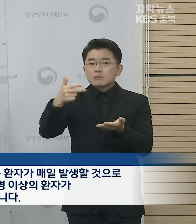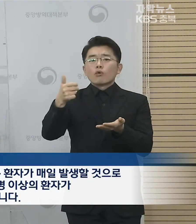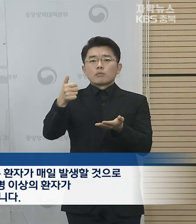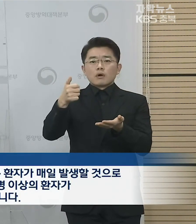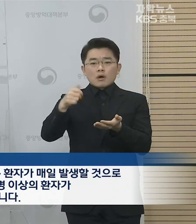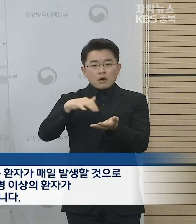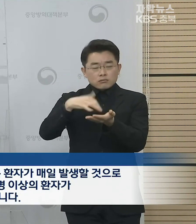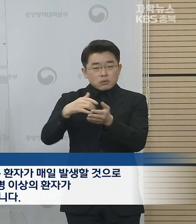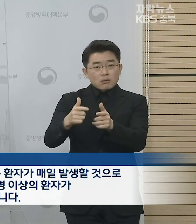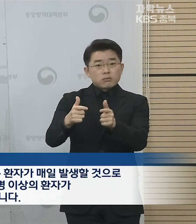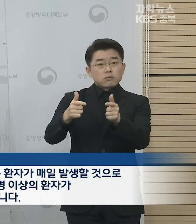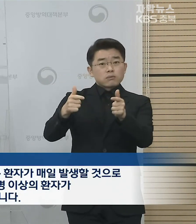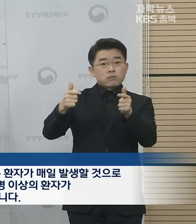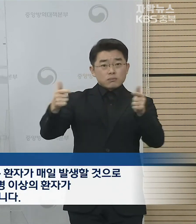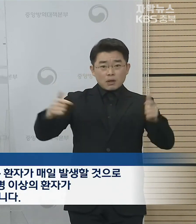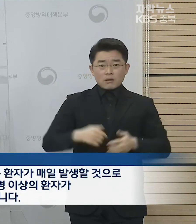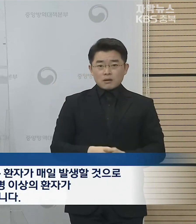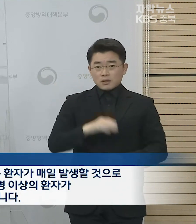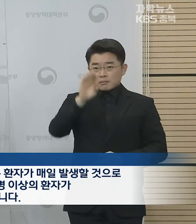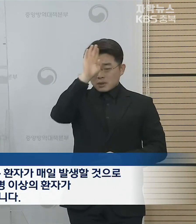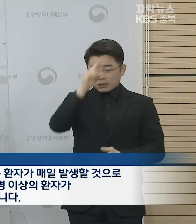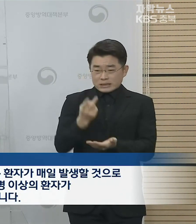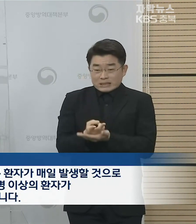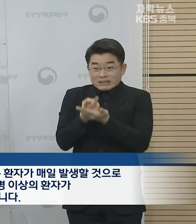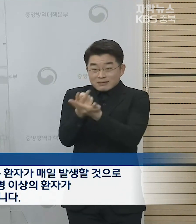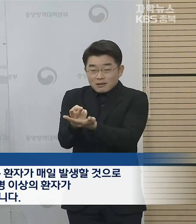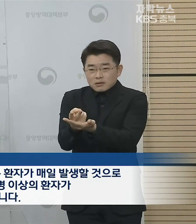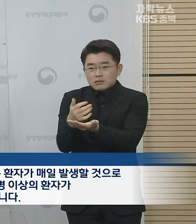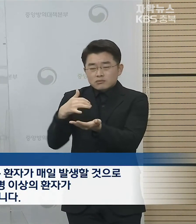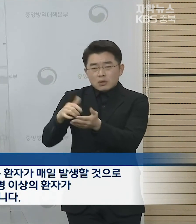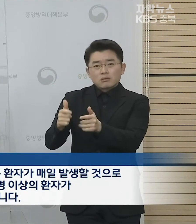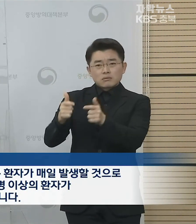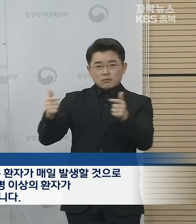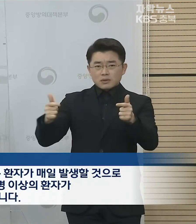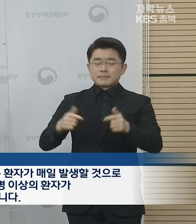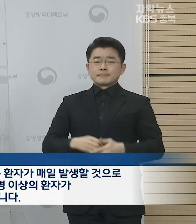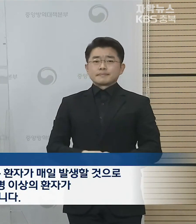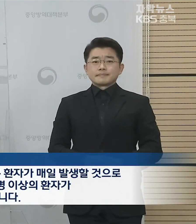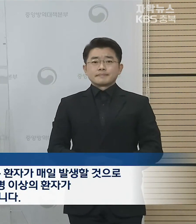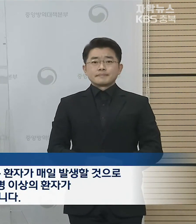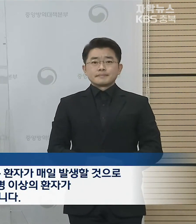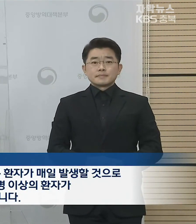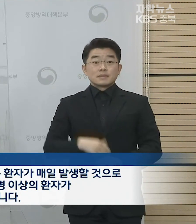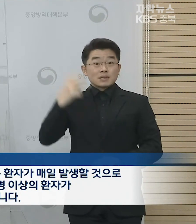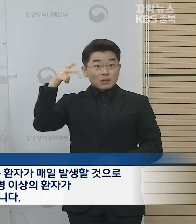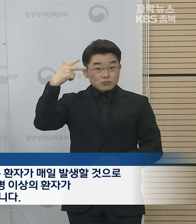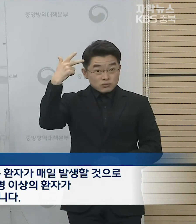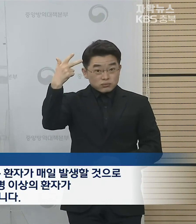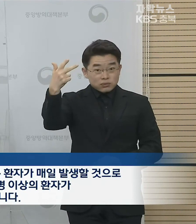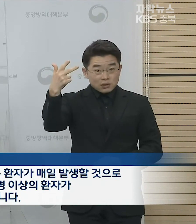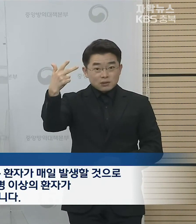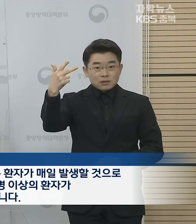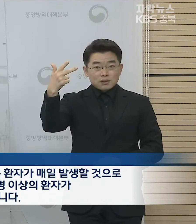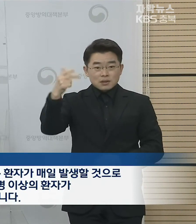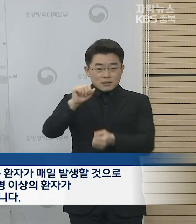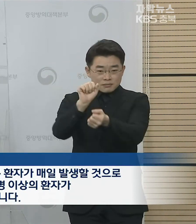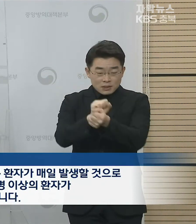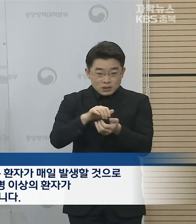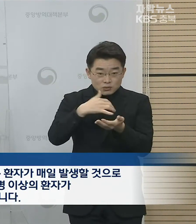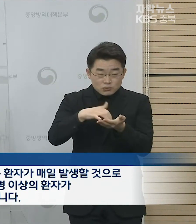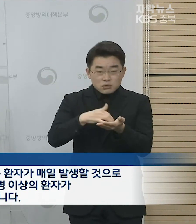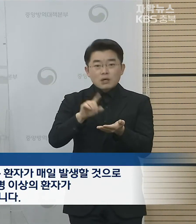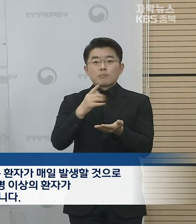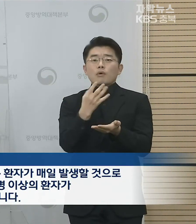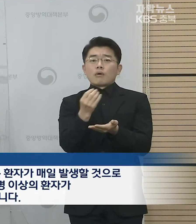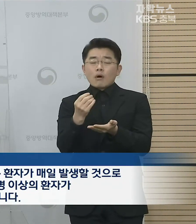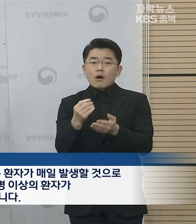750명의 새로운 환자가 매일 발생한 것으로 전망하고 있으며 다음 주에는 매일 900명